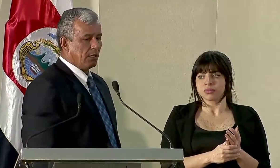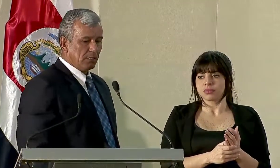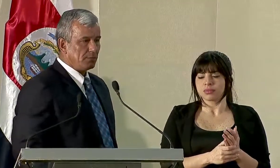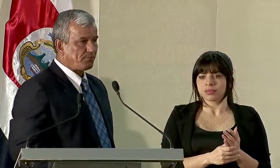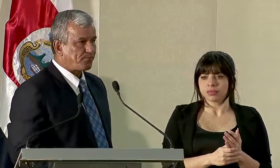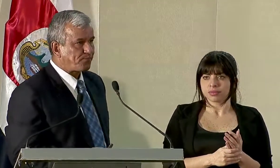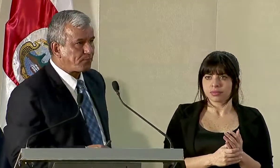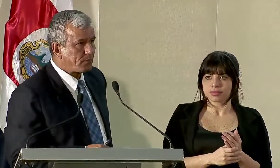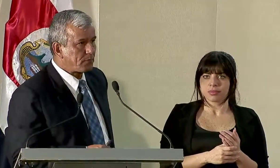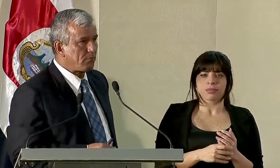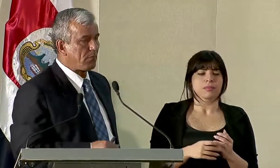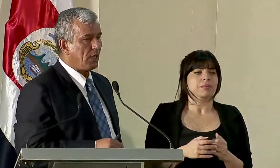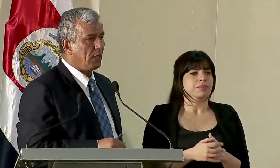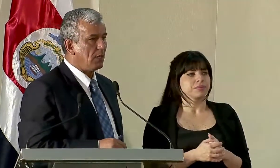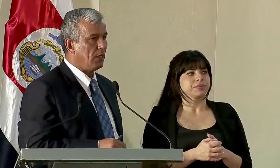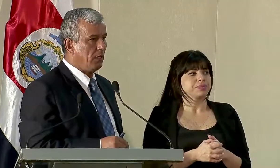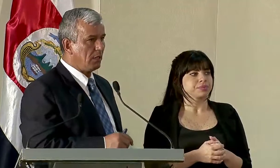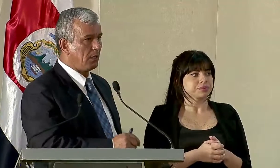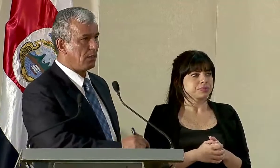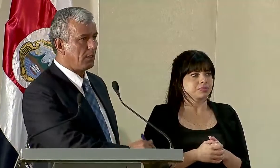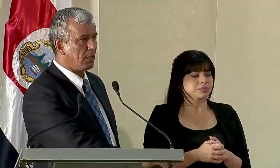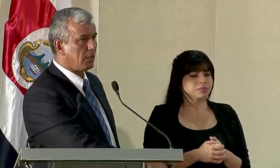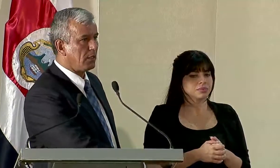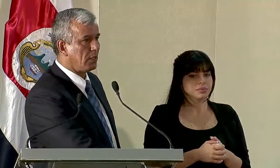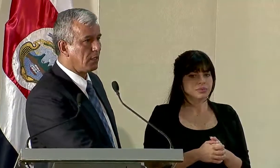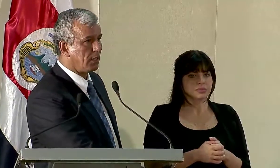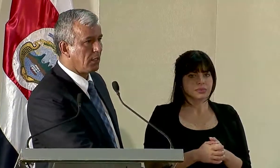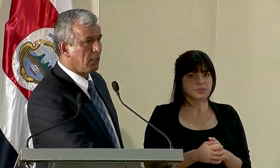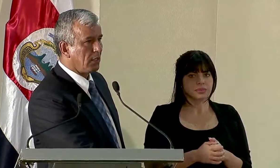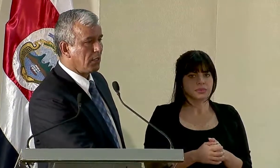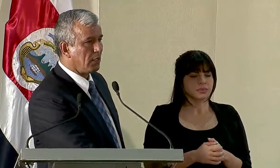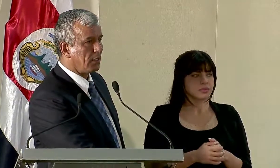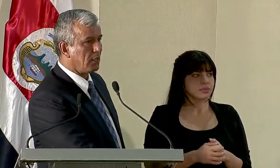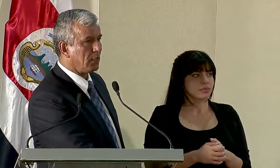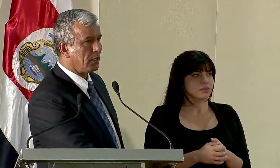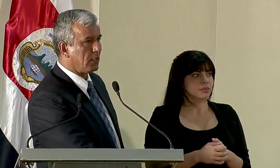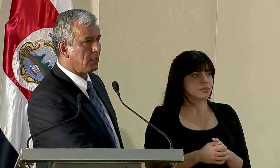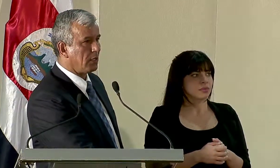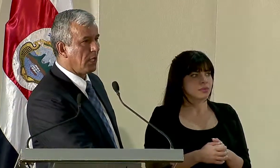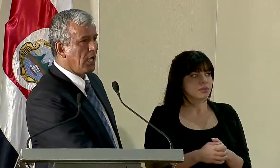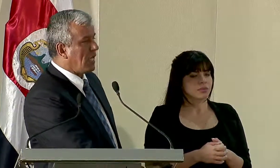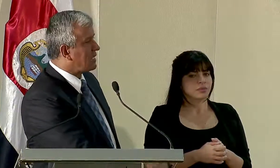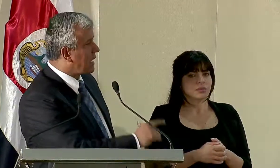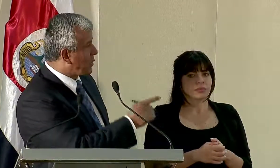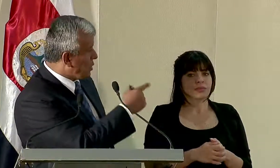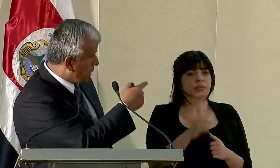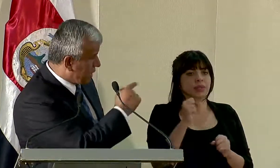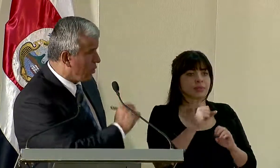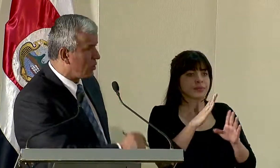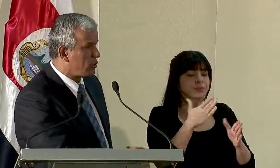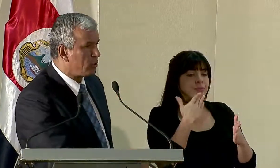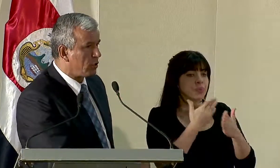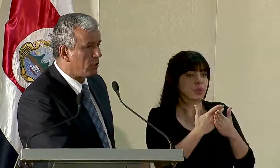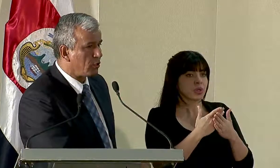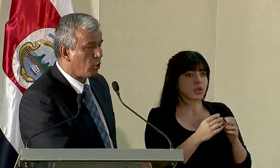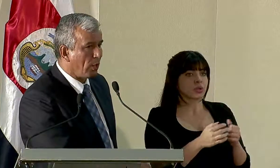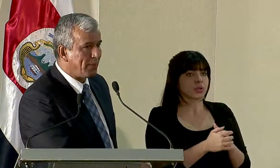imagino yo. Entonces, ¿para cuándo tendríamos resultados ya de hacer esa radiografía de lo que pasó en el último año? Sí, claro. Bueno, aquí